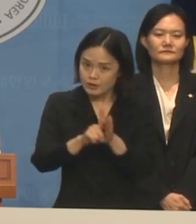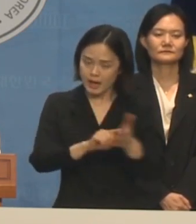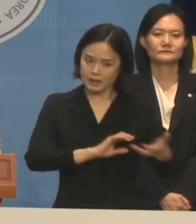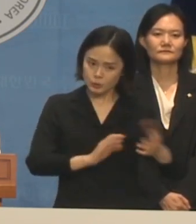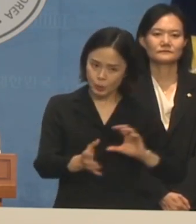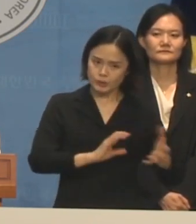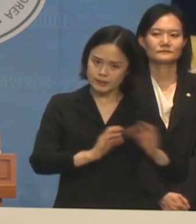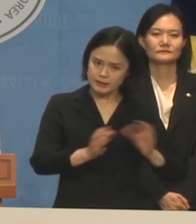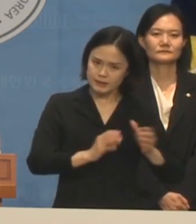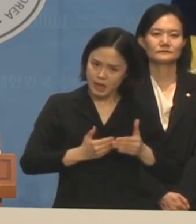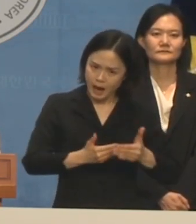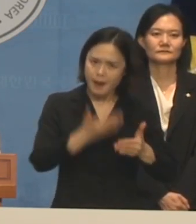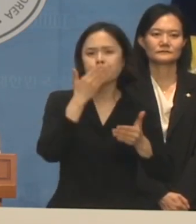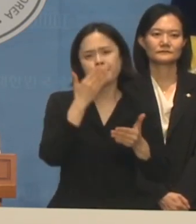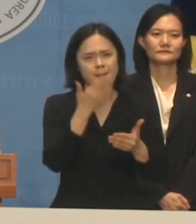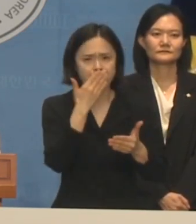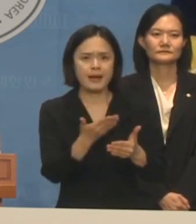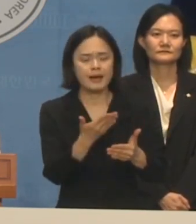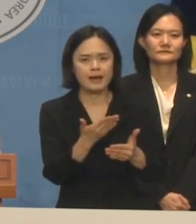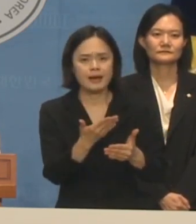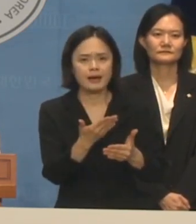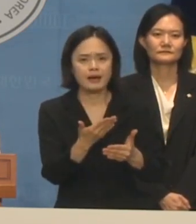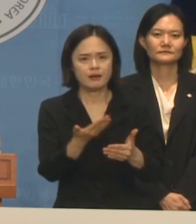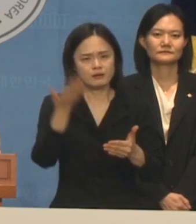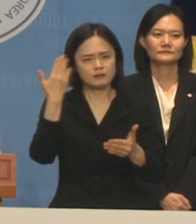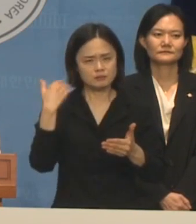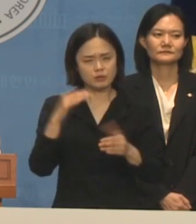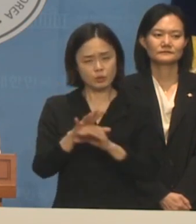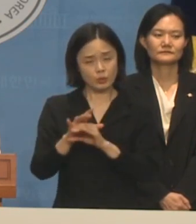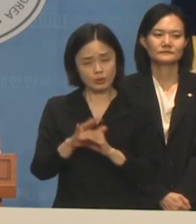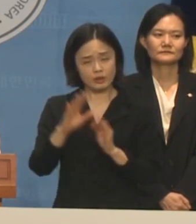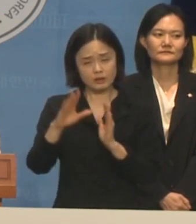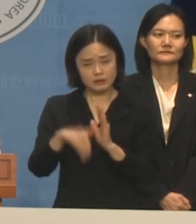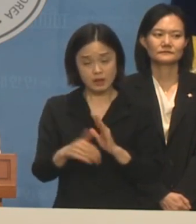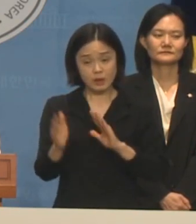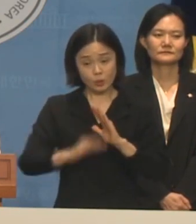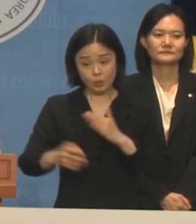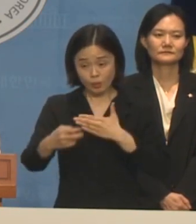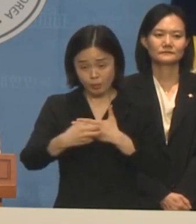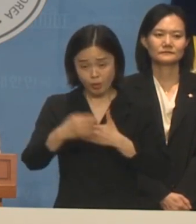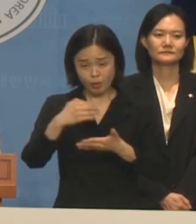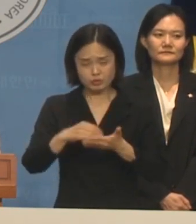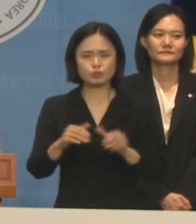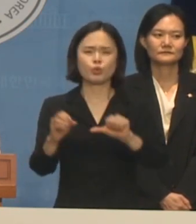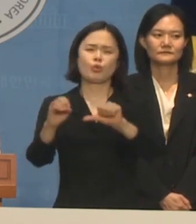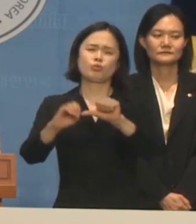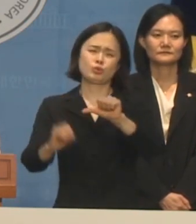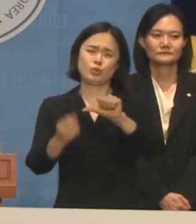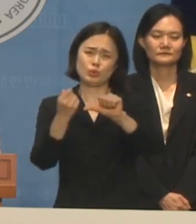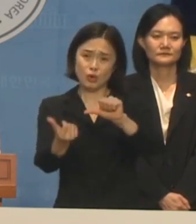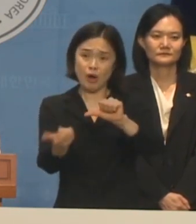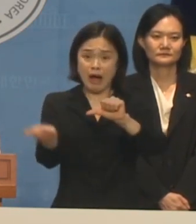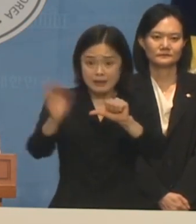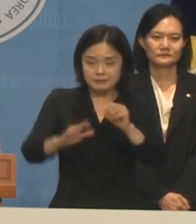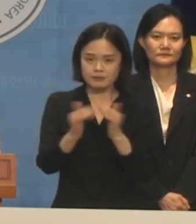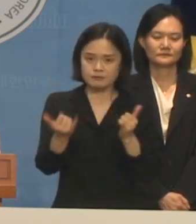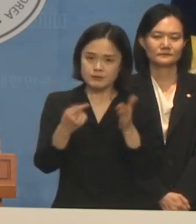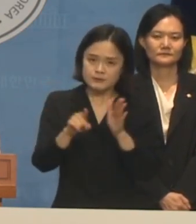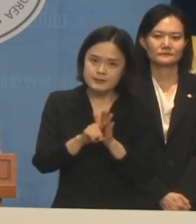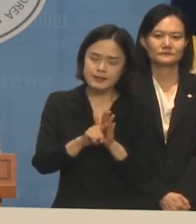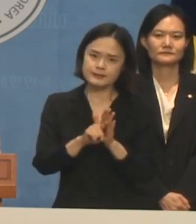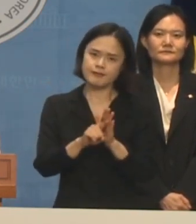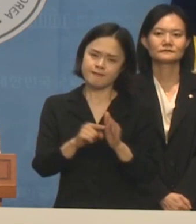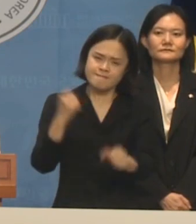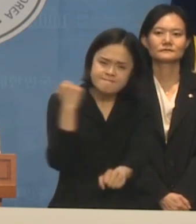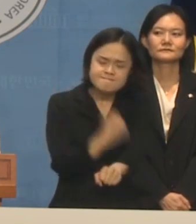코로나19 당시 5%에 불과했던 공공병원들은 국민을 위해 모든 걸 쏟아냈습니다. 젖먹던